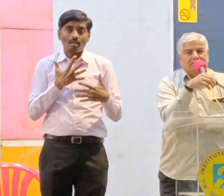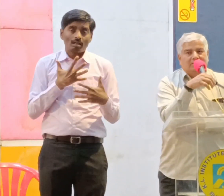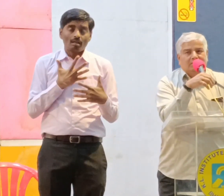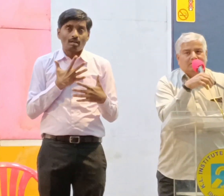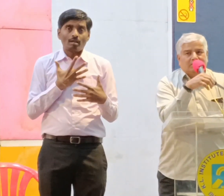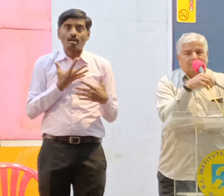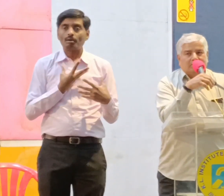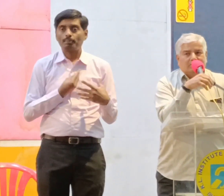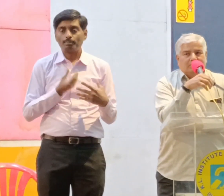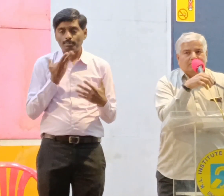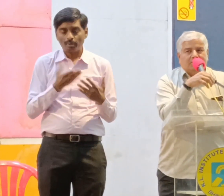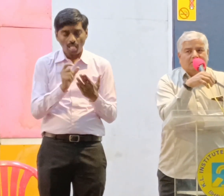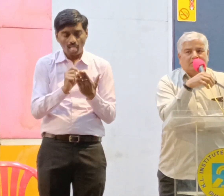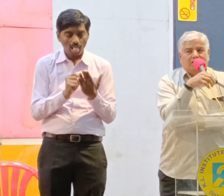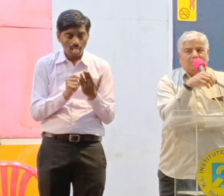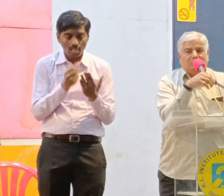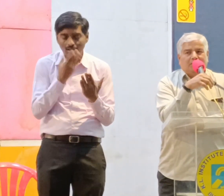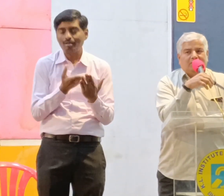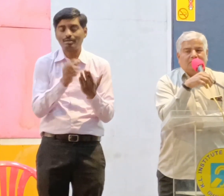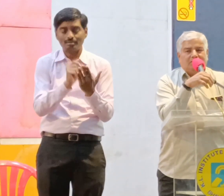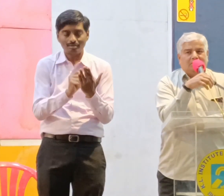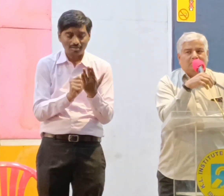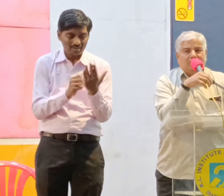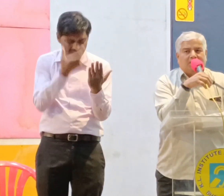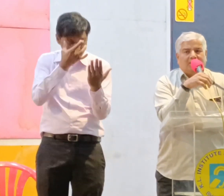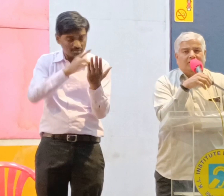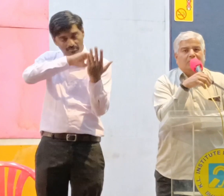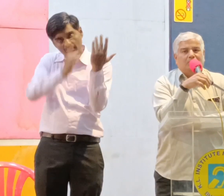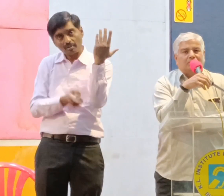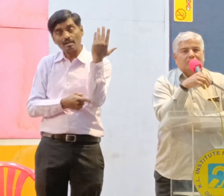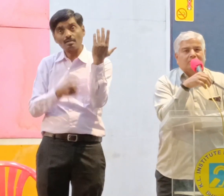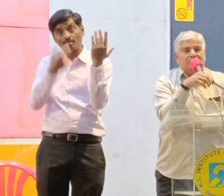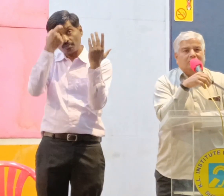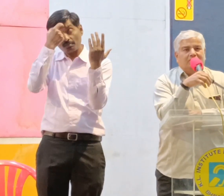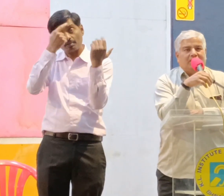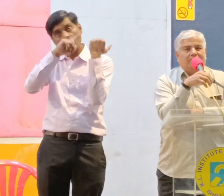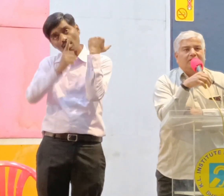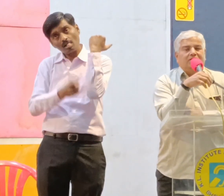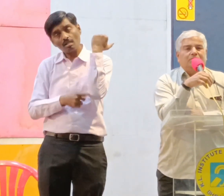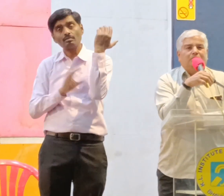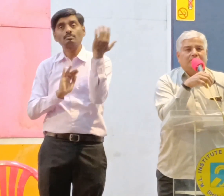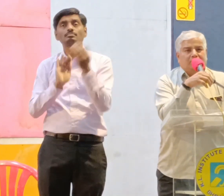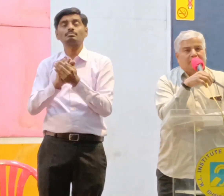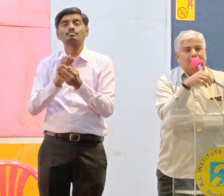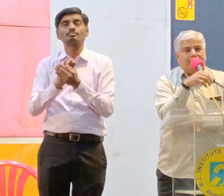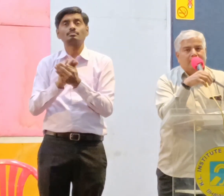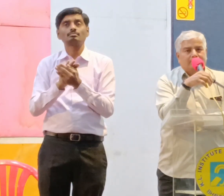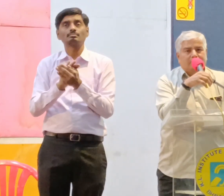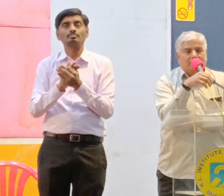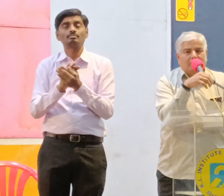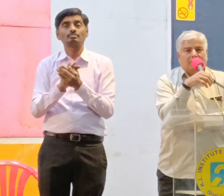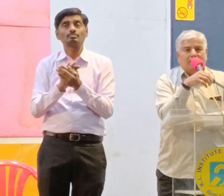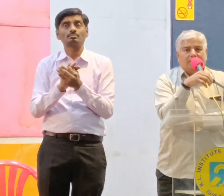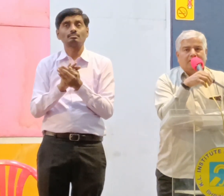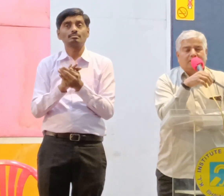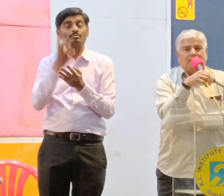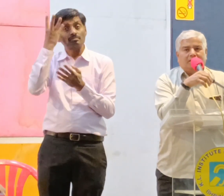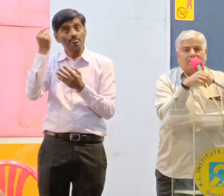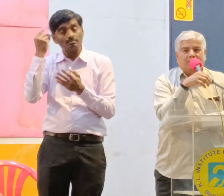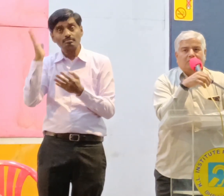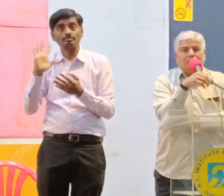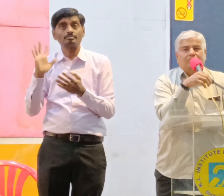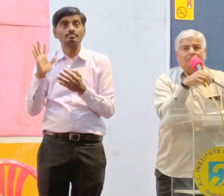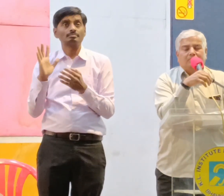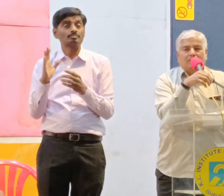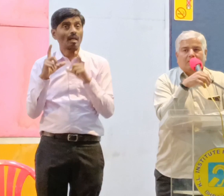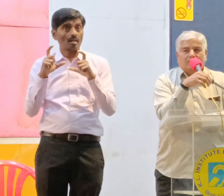જાય. જે નથી આવડતું એની વિશે તમે વિચારા કરો તો જે આવડે છે એ ભૂલી જવાય. એટલે આટલી